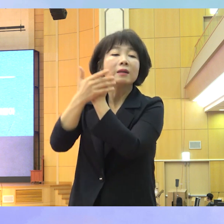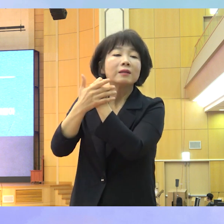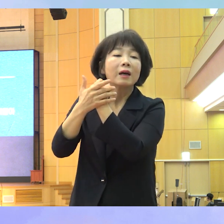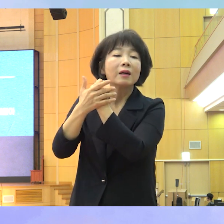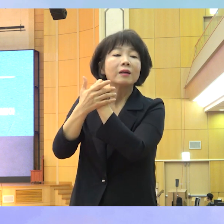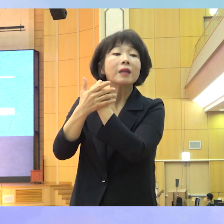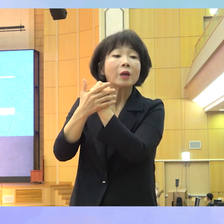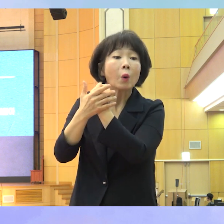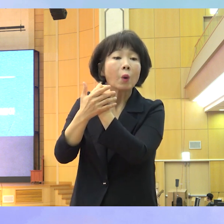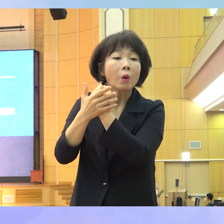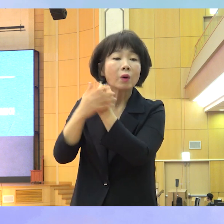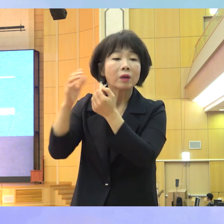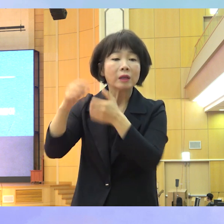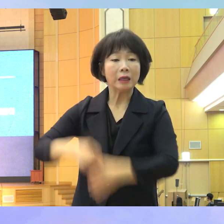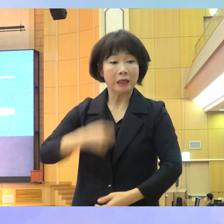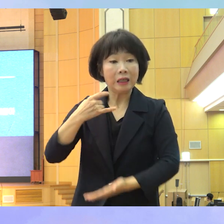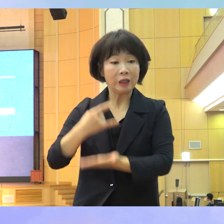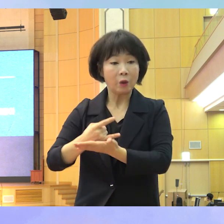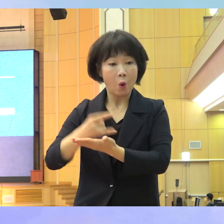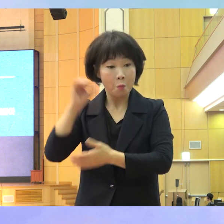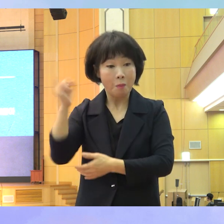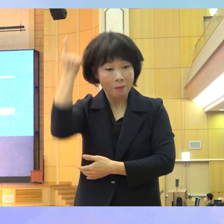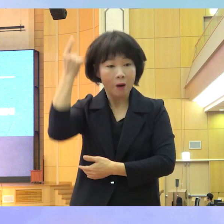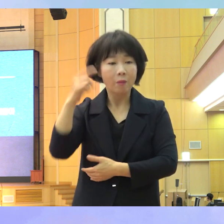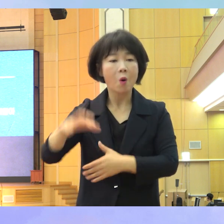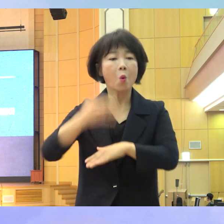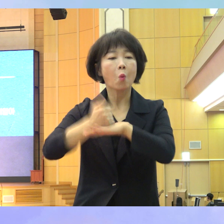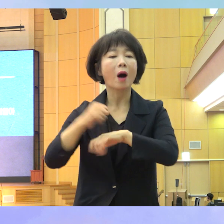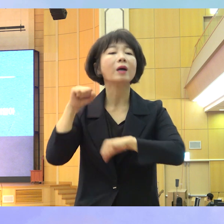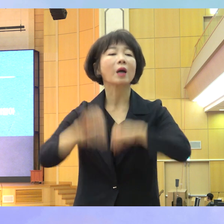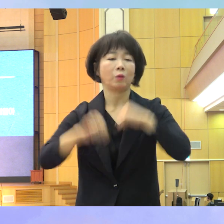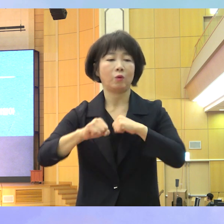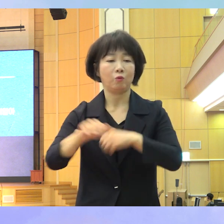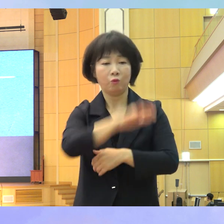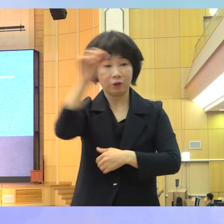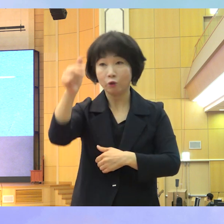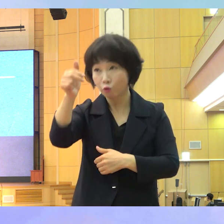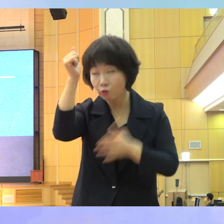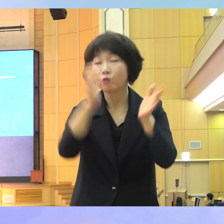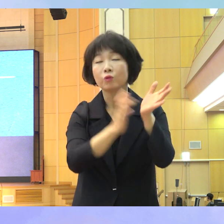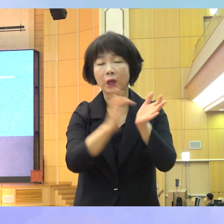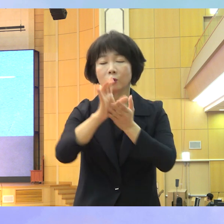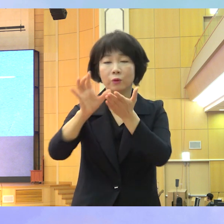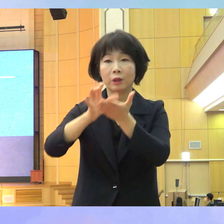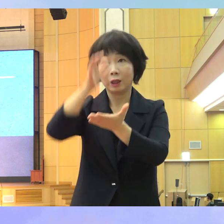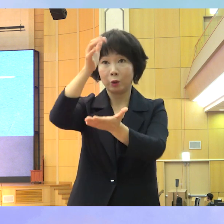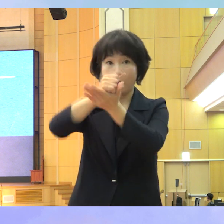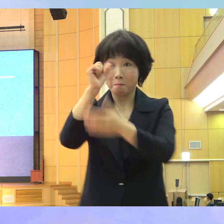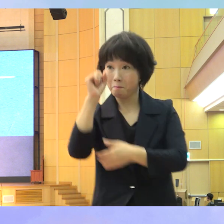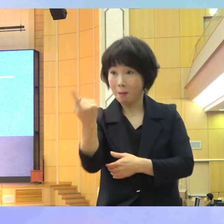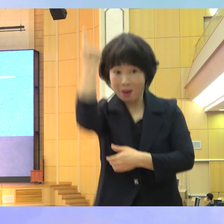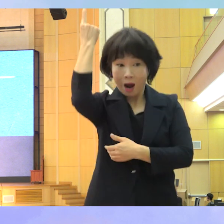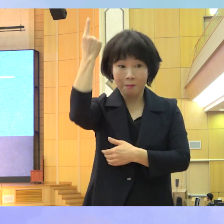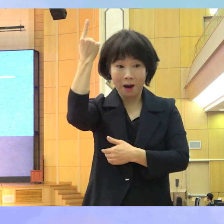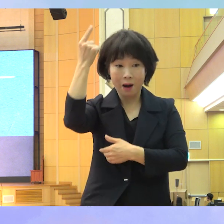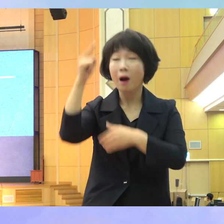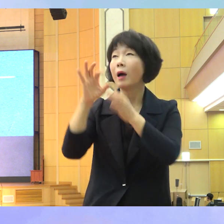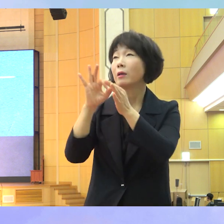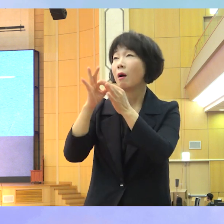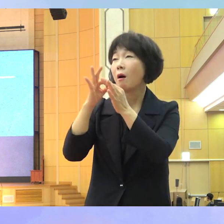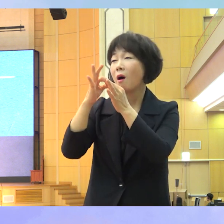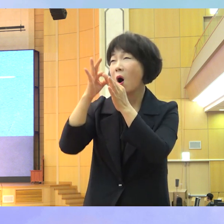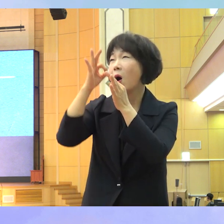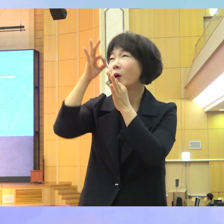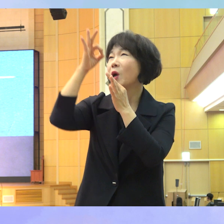의로 말미암아 왕노릇하여 우리 주 예수 그리스도로 말미암아 어디에 이르게 하려 함이라? 영생에 이르게 하려